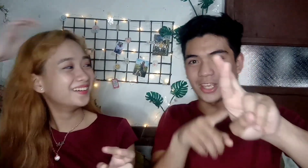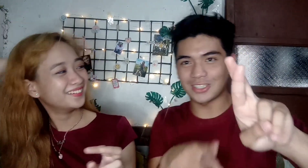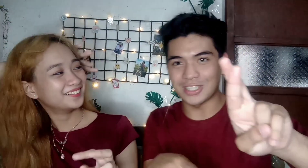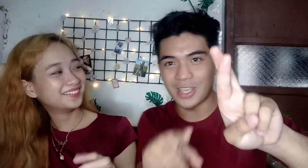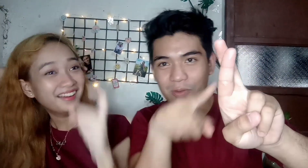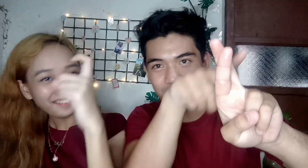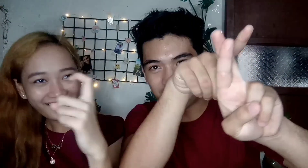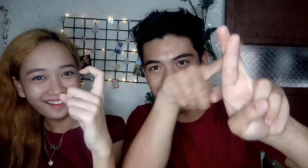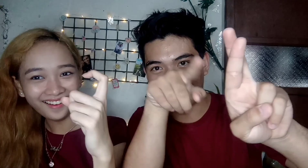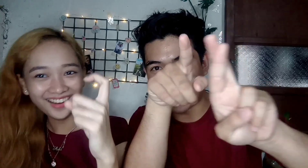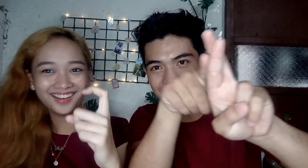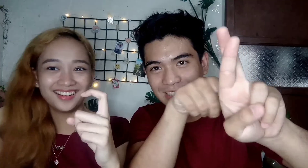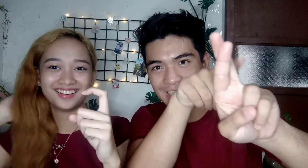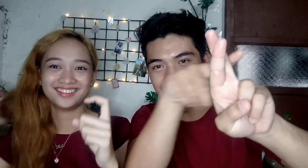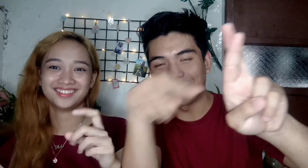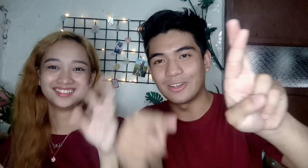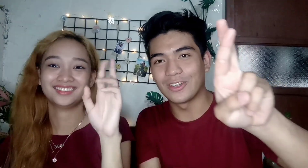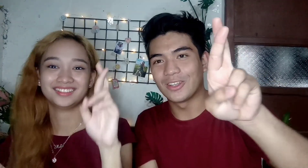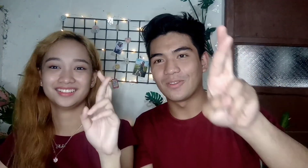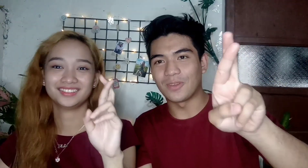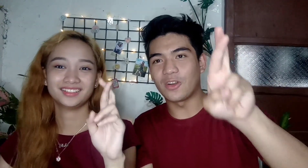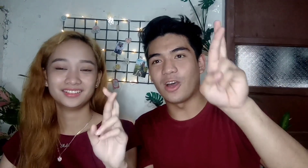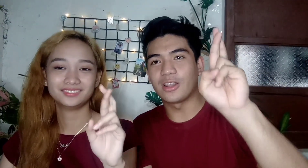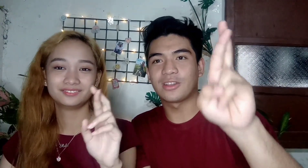X kasi pa-X nga kasi ganyan, no? Pero